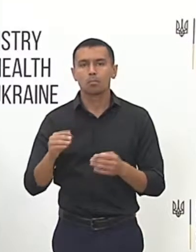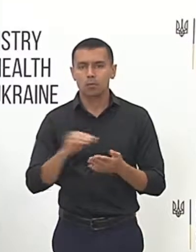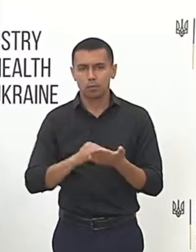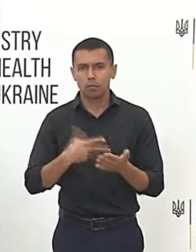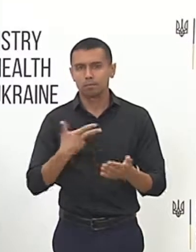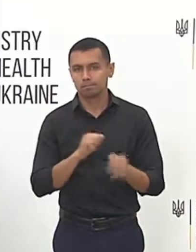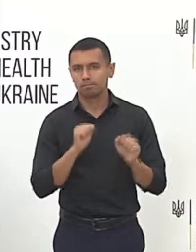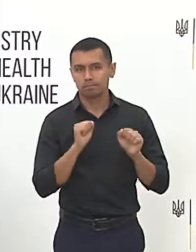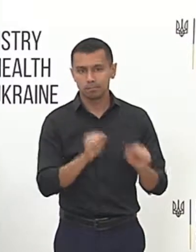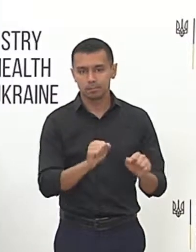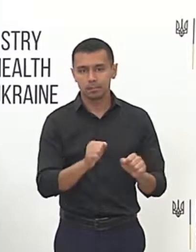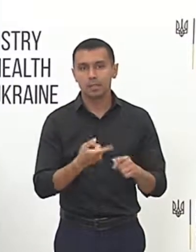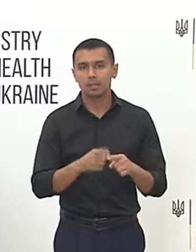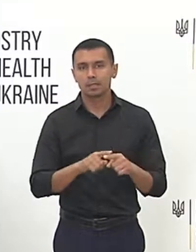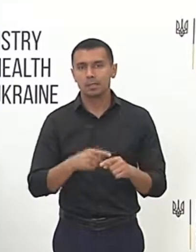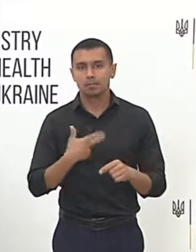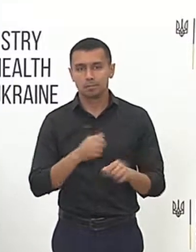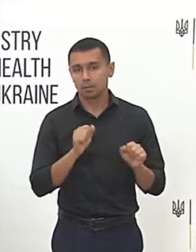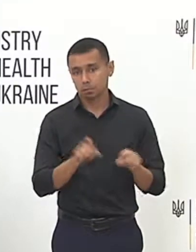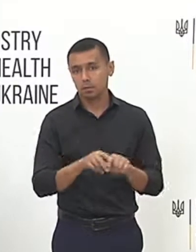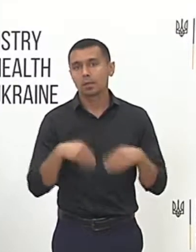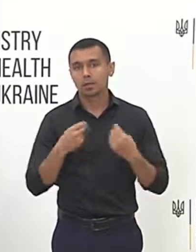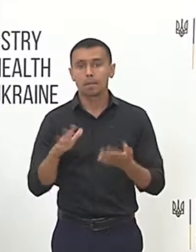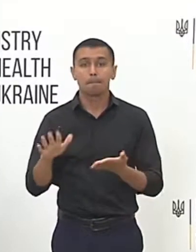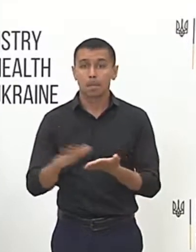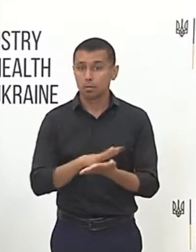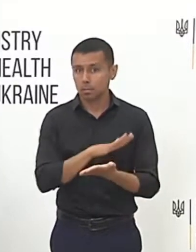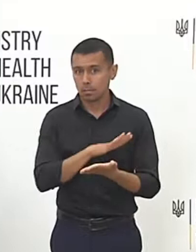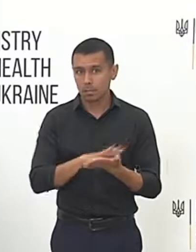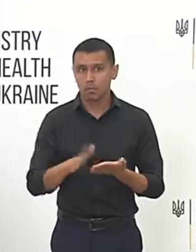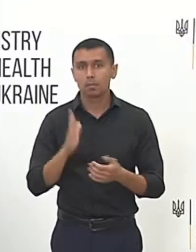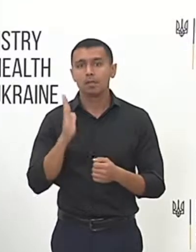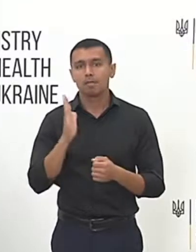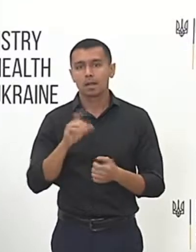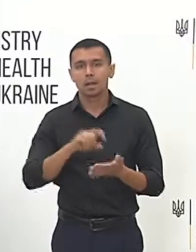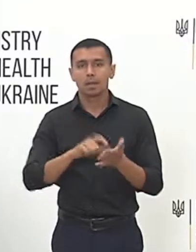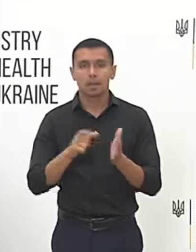і правцю. Ця вакцина також надається безоплатно в